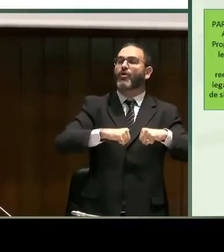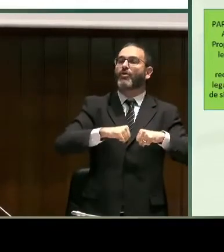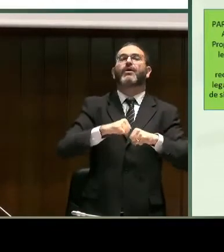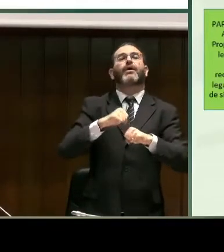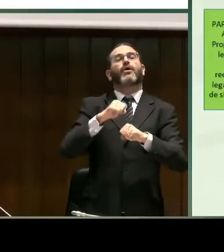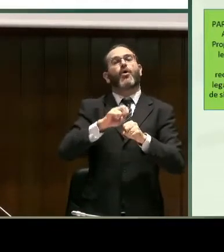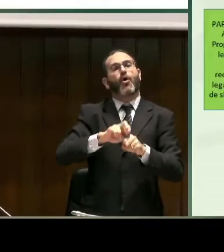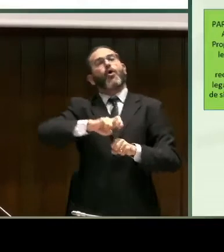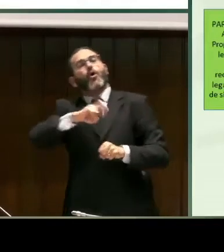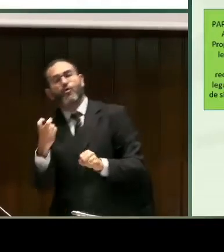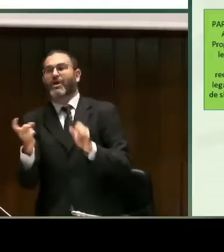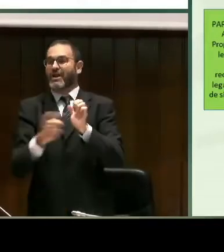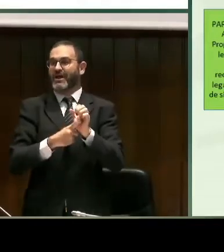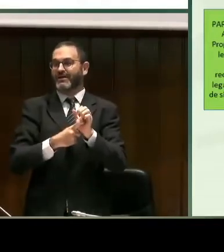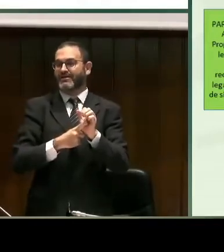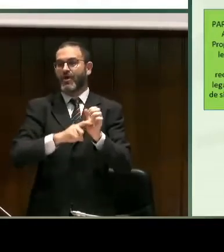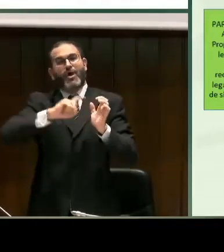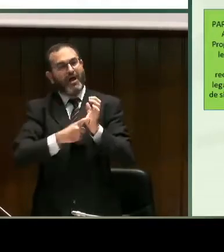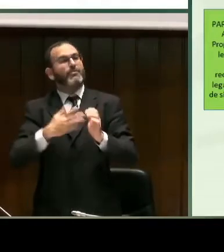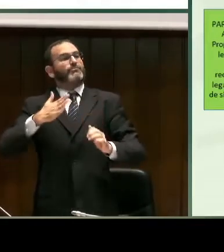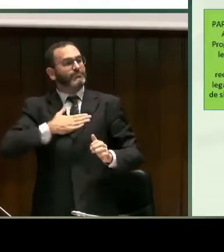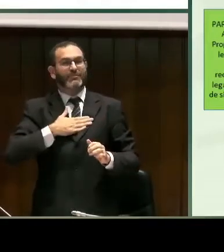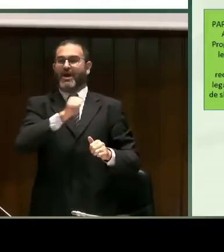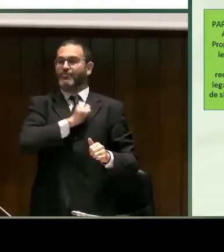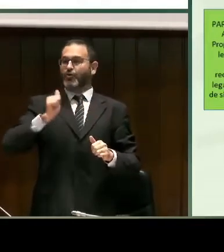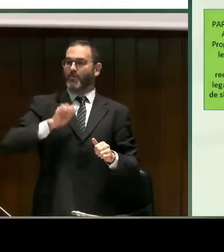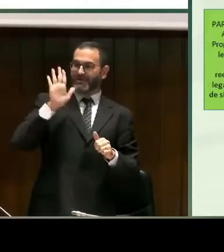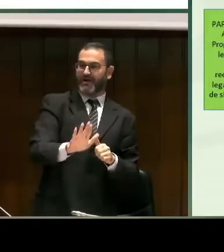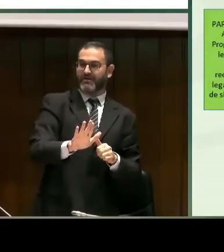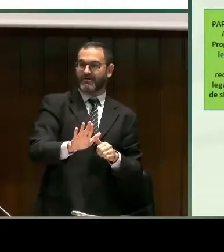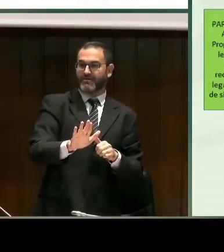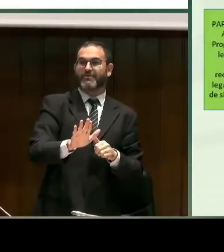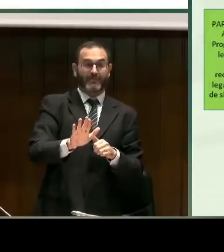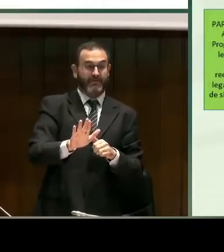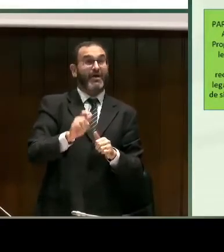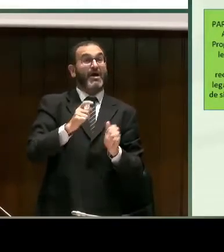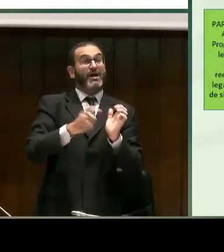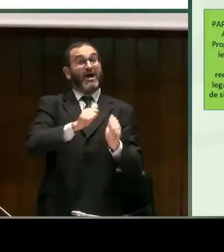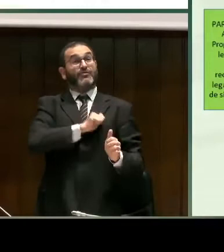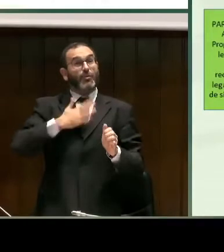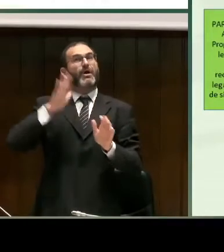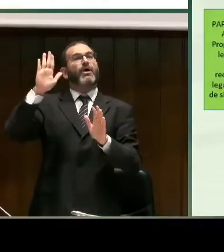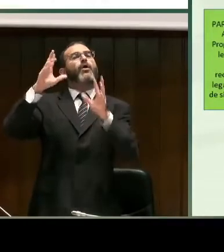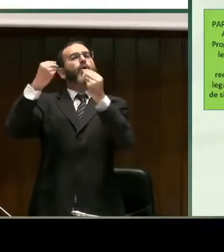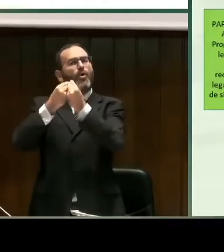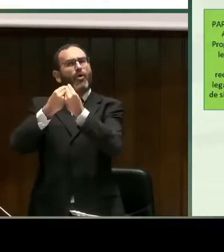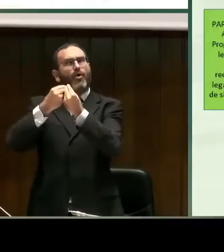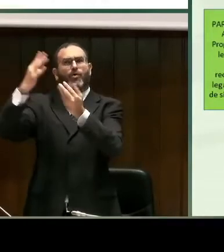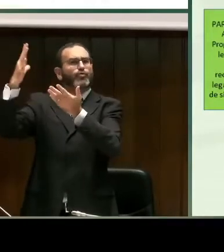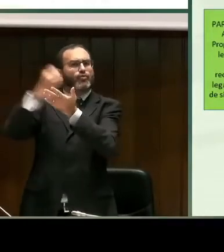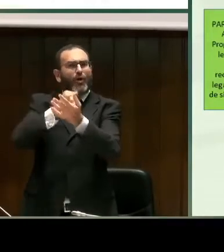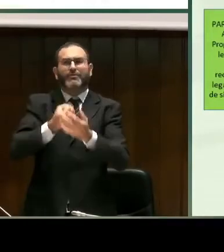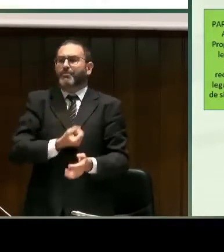movimiento asociativo, con la propia Junta de Andalucía, concretamos la promulgación de otra ley, en este caso circunscrita al territorio